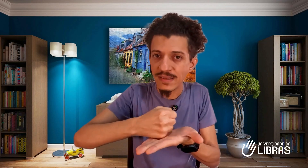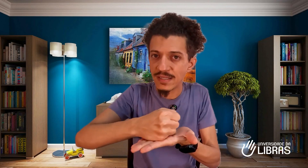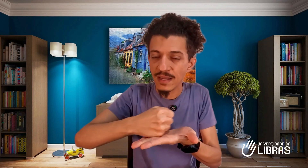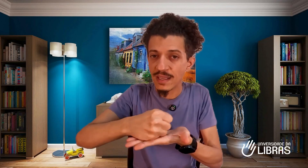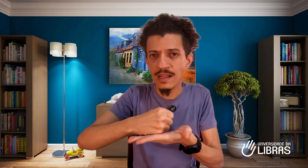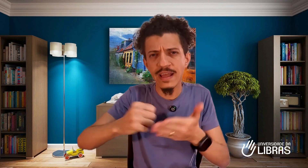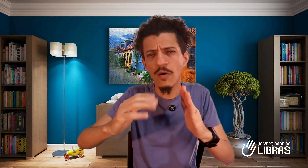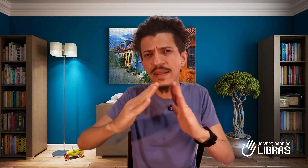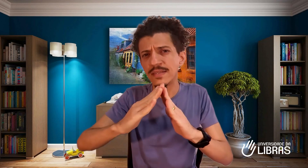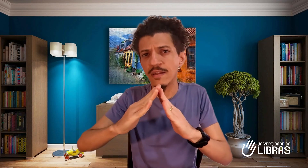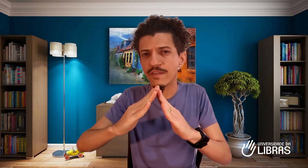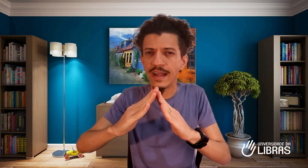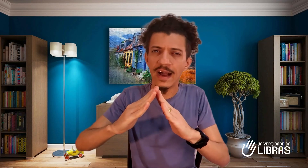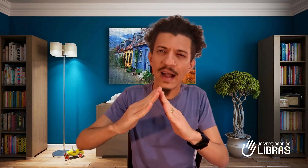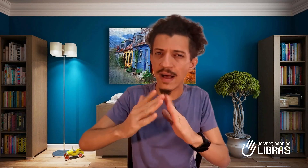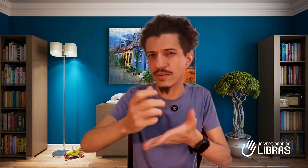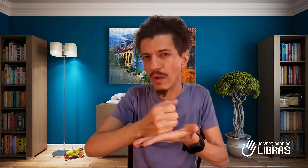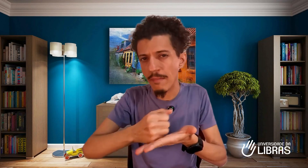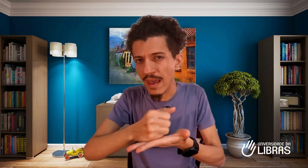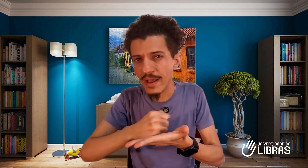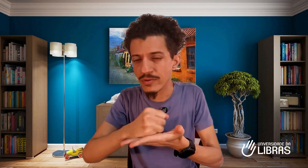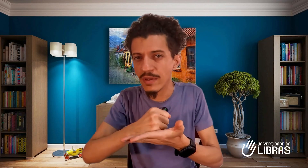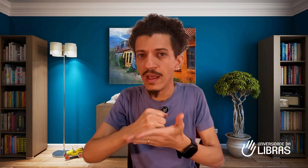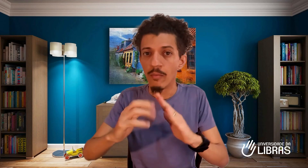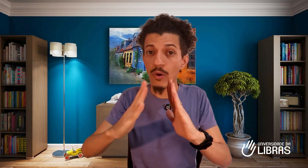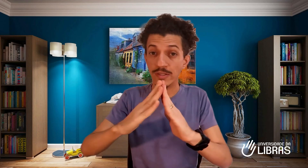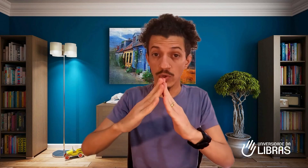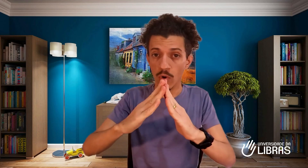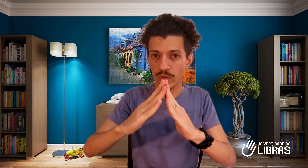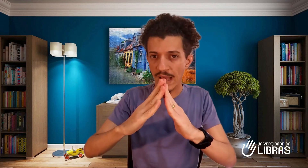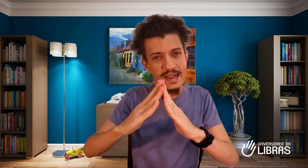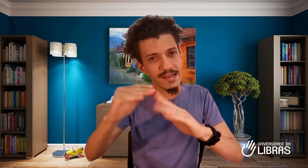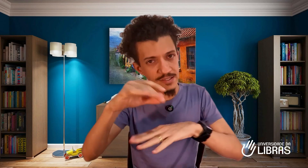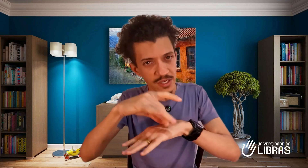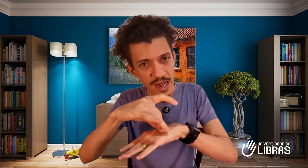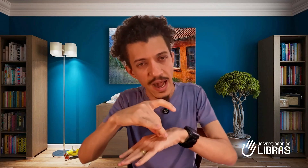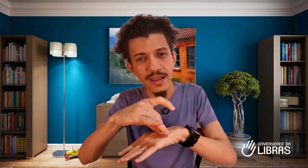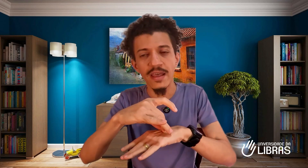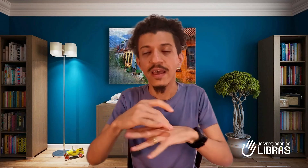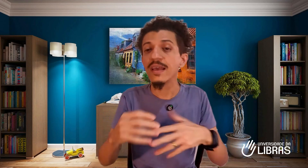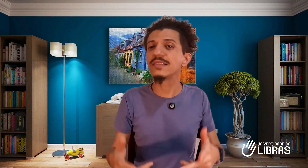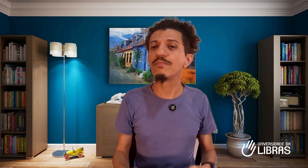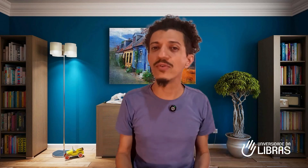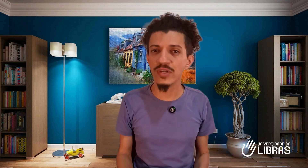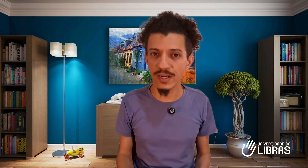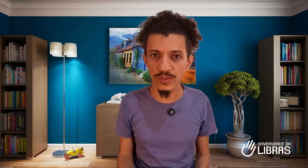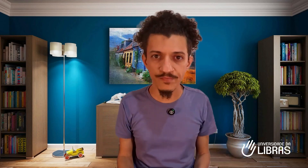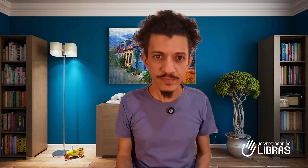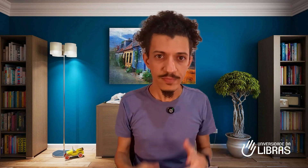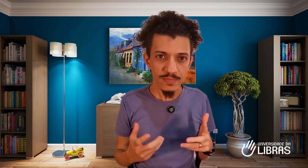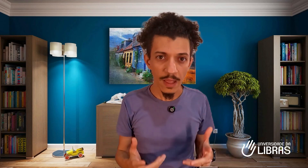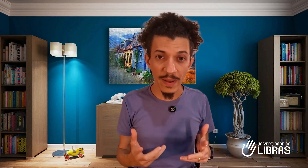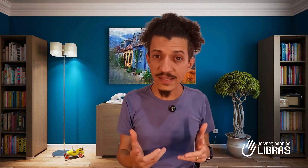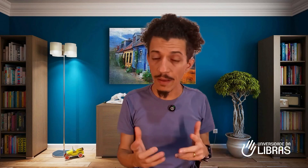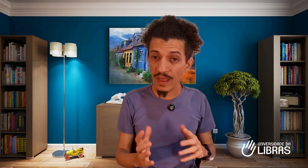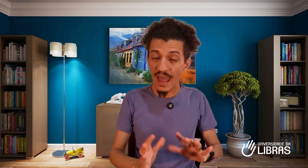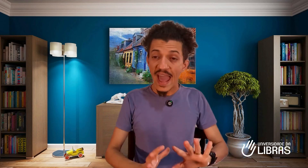que literalmente significaria a casa do remédio, o açougue, a casa de carne, e assim por diante. Percebe?